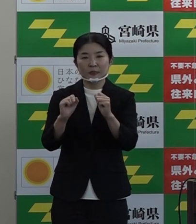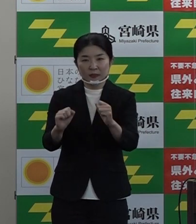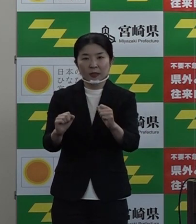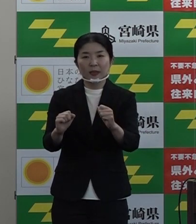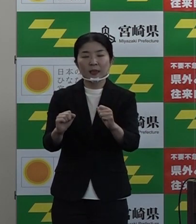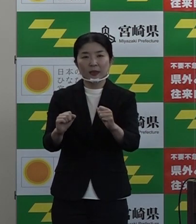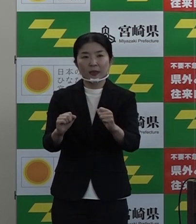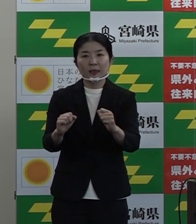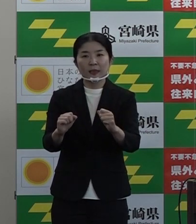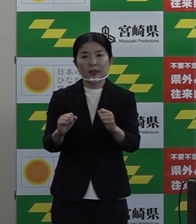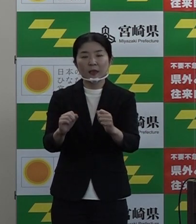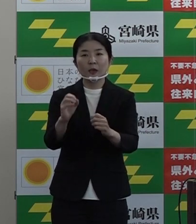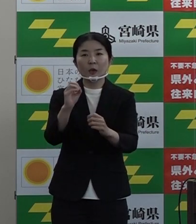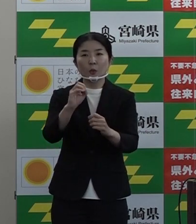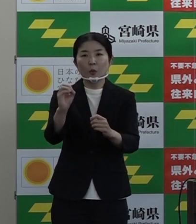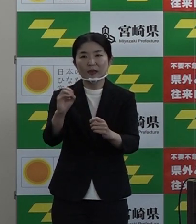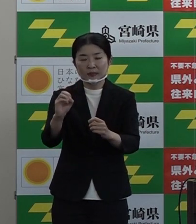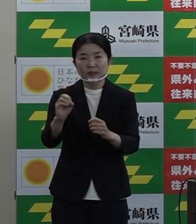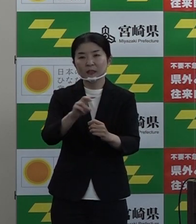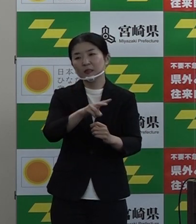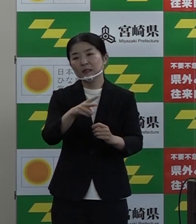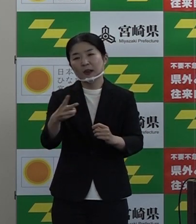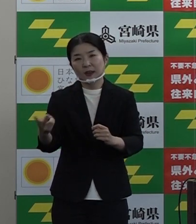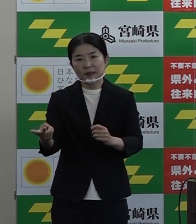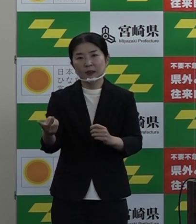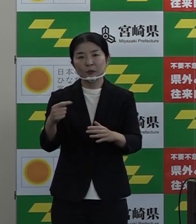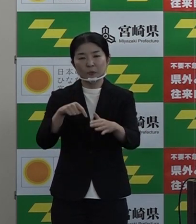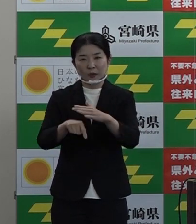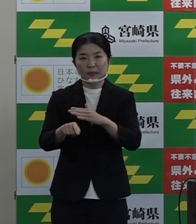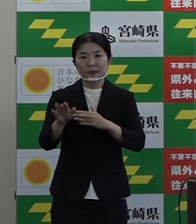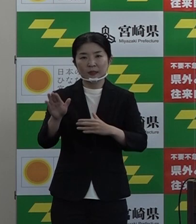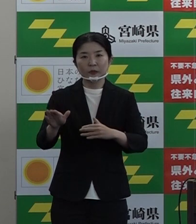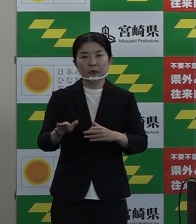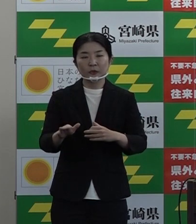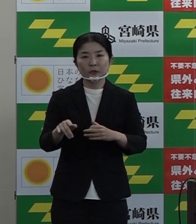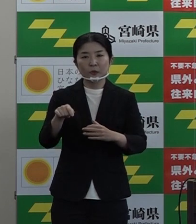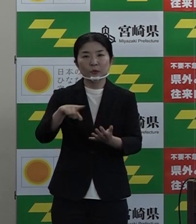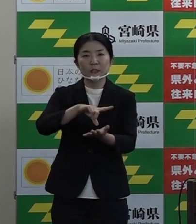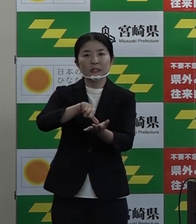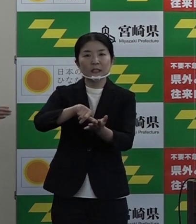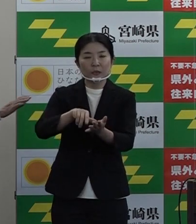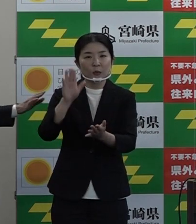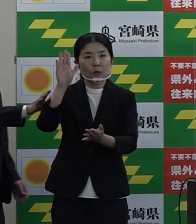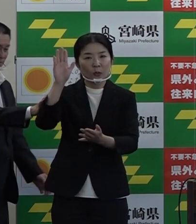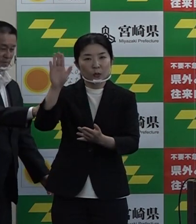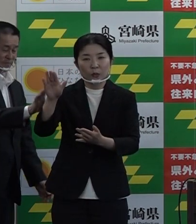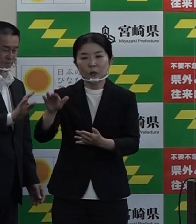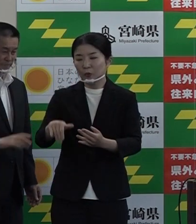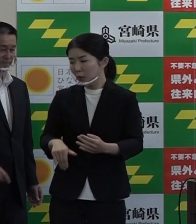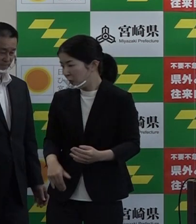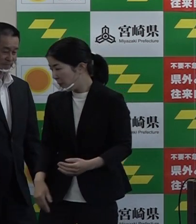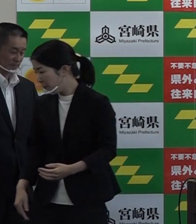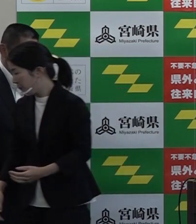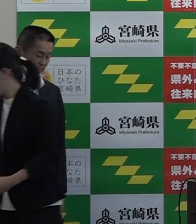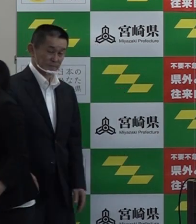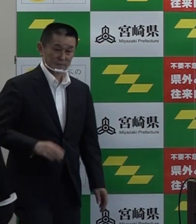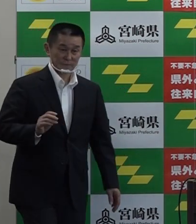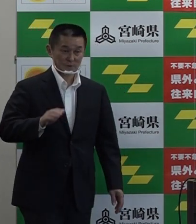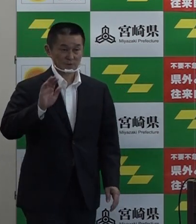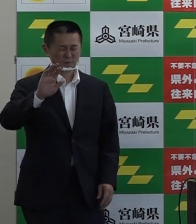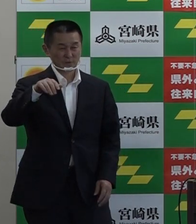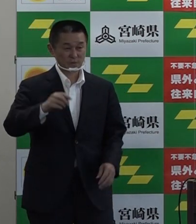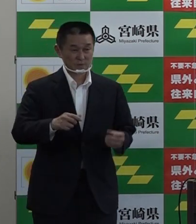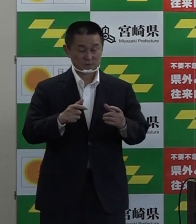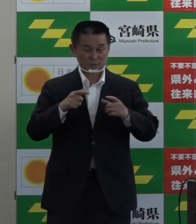して、オレンジ県域にしたということになりますので、この県域の今後の感染の広が